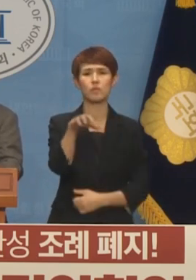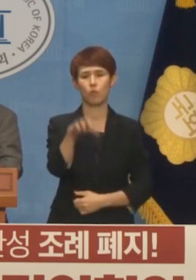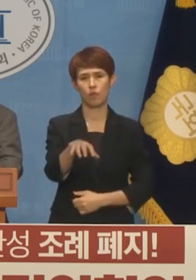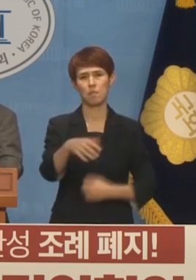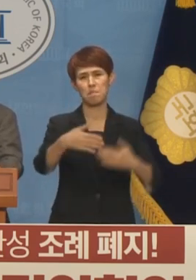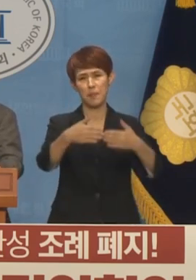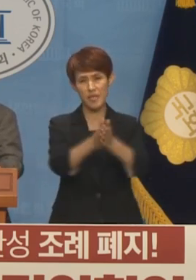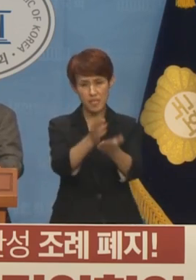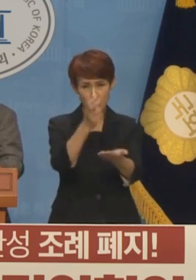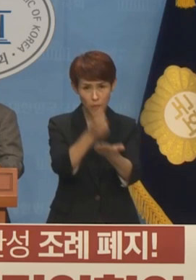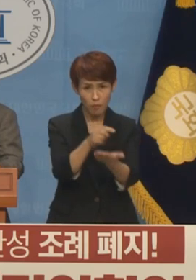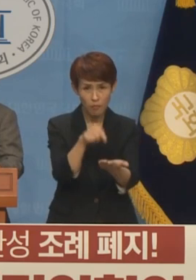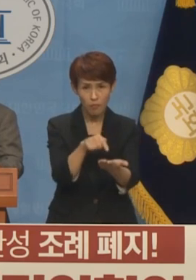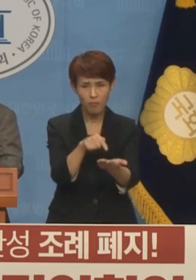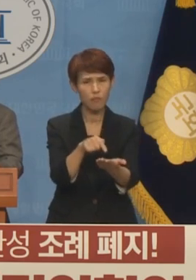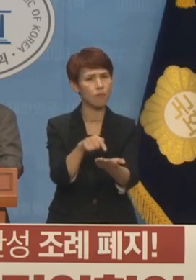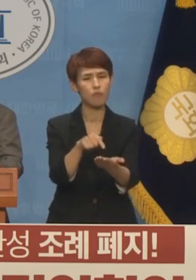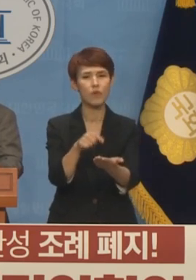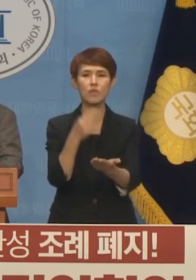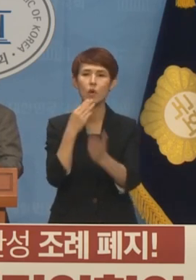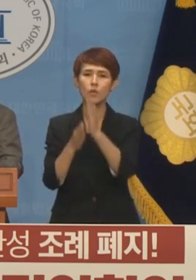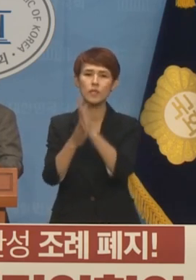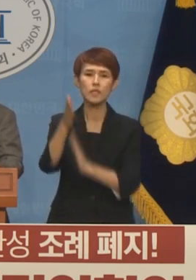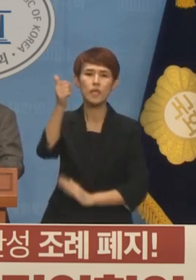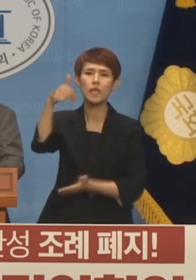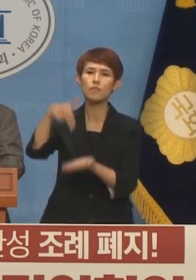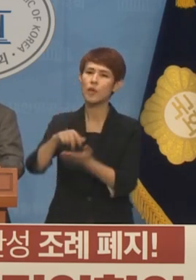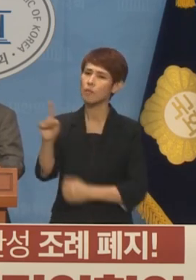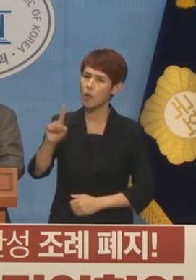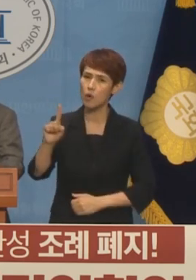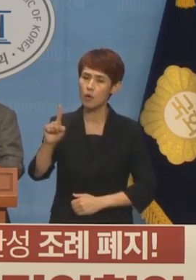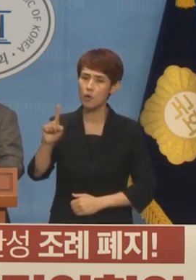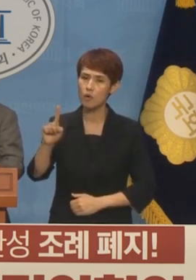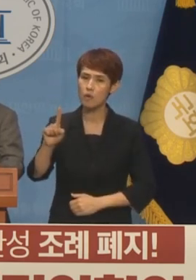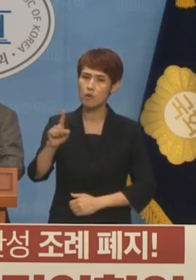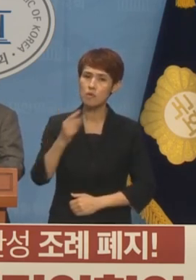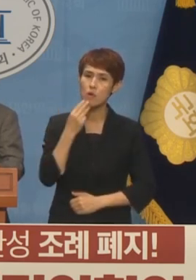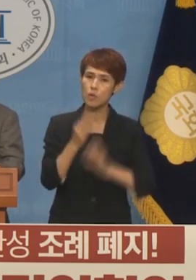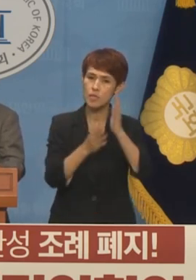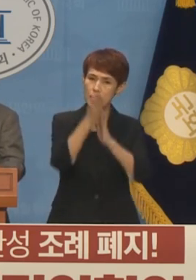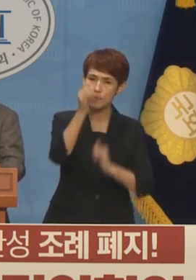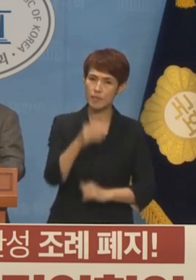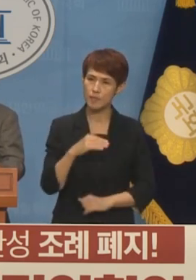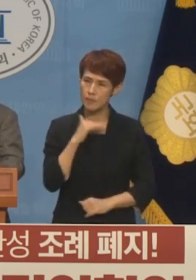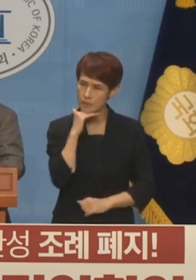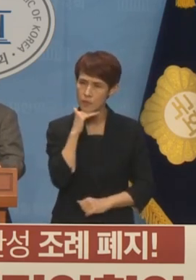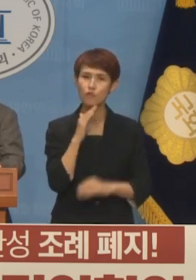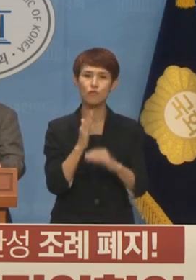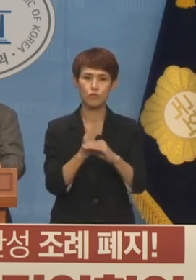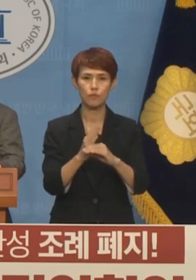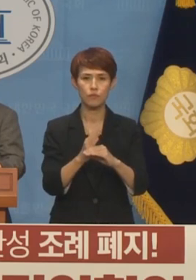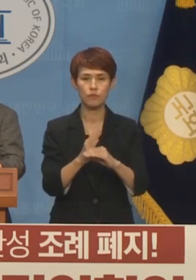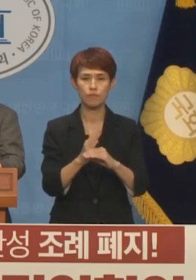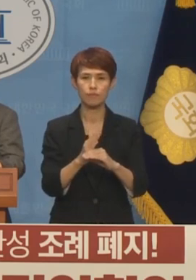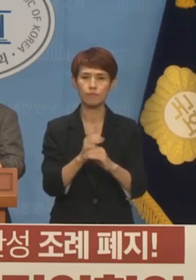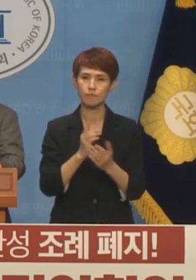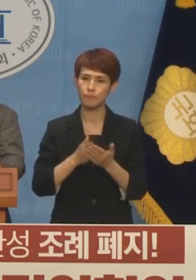폐지 조례안에 대한 오세훈 시장의 입장도 천만 시민이 기다리고 있다는 점도